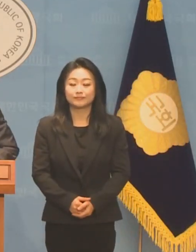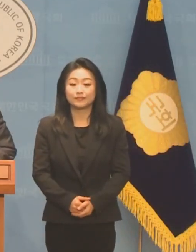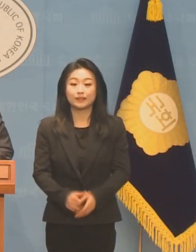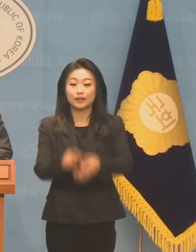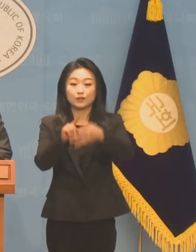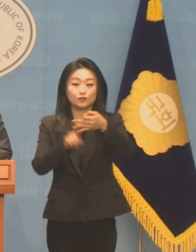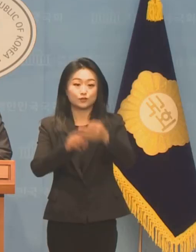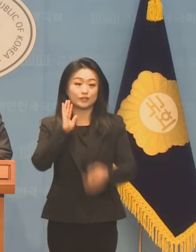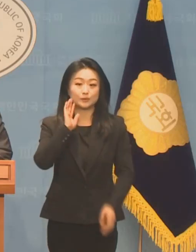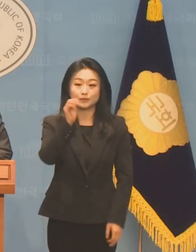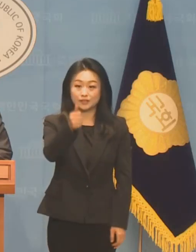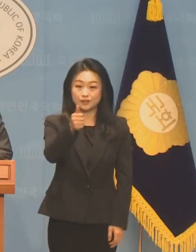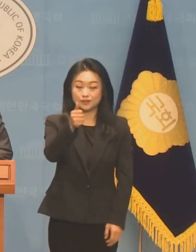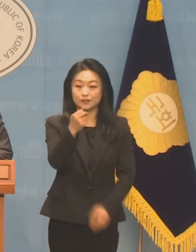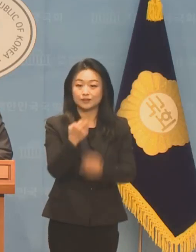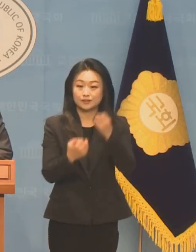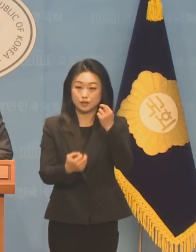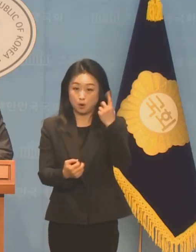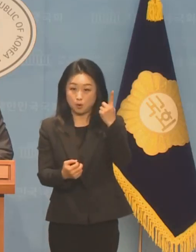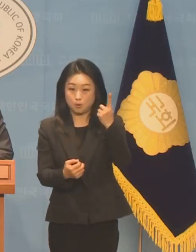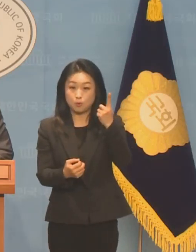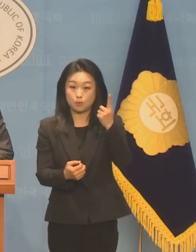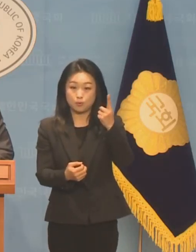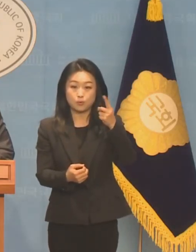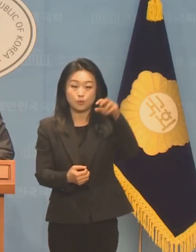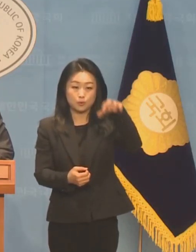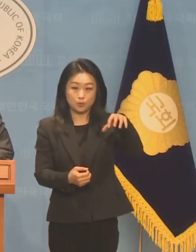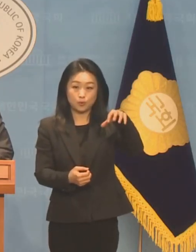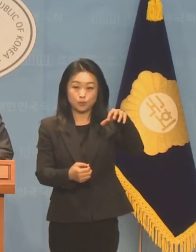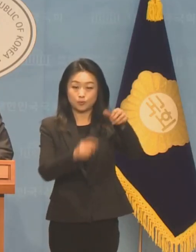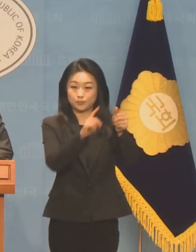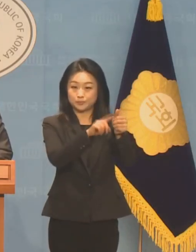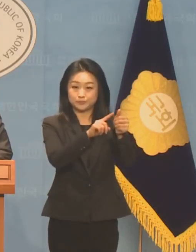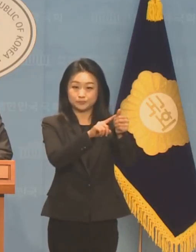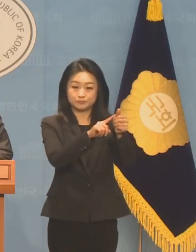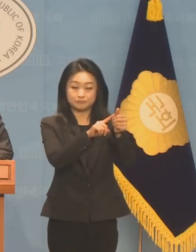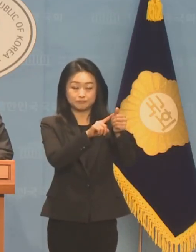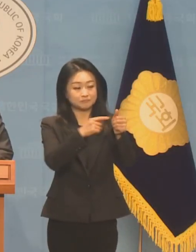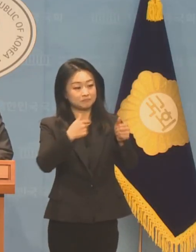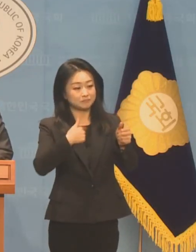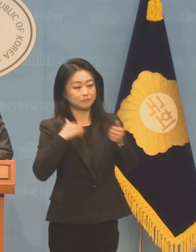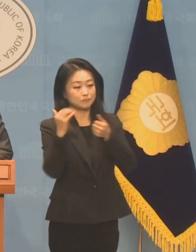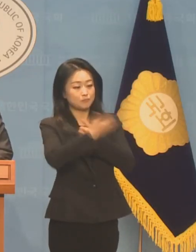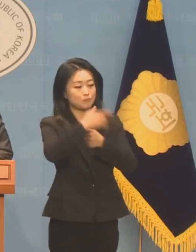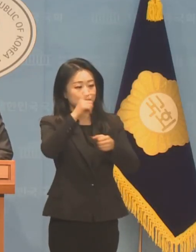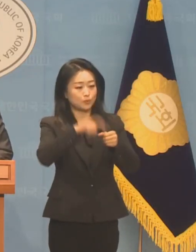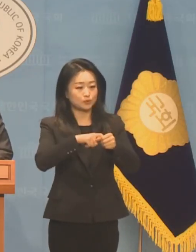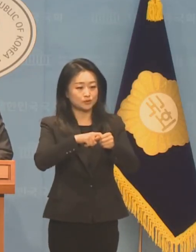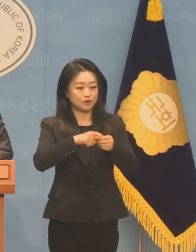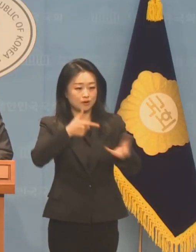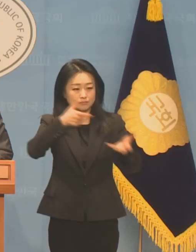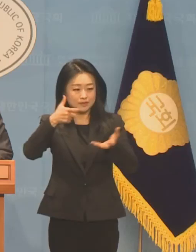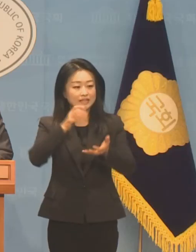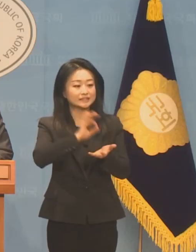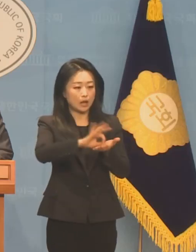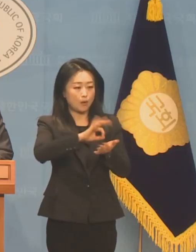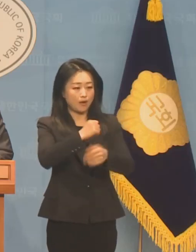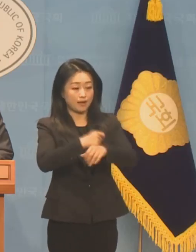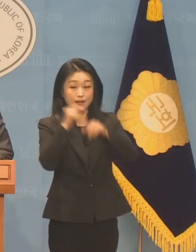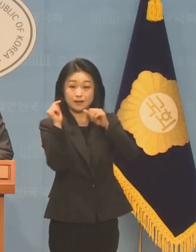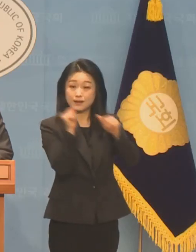윤석열 대통령은 경호관들에게 무기 사용을 지시했는지 답해야 합니다. 대한민국 대통령이라는